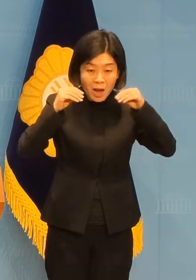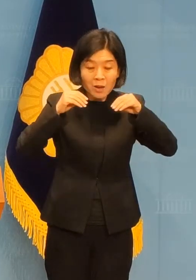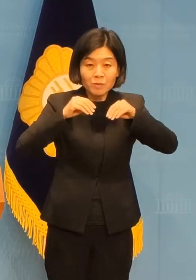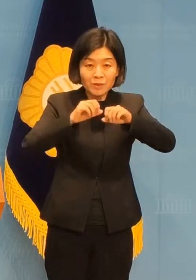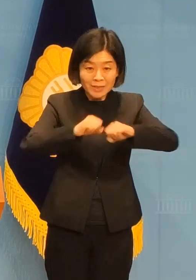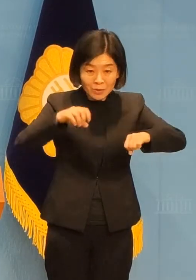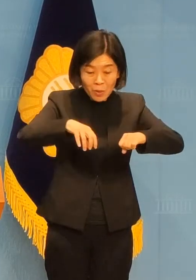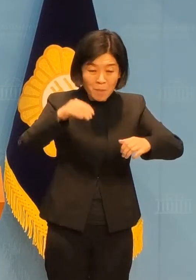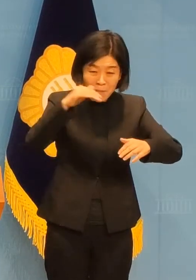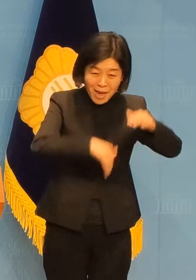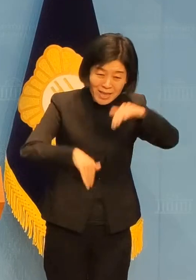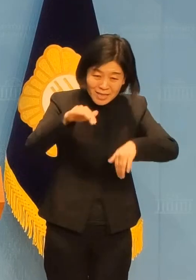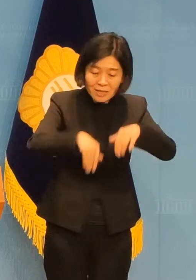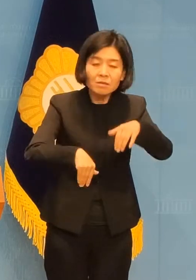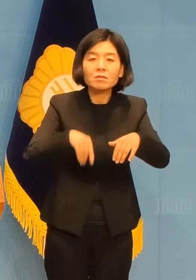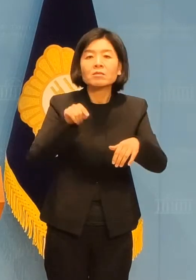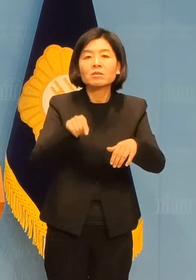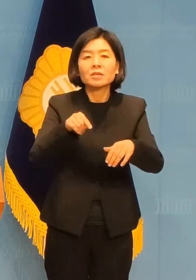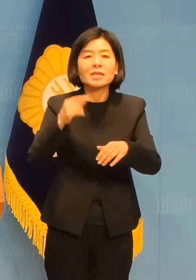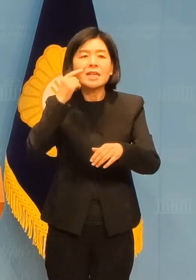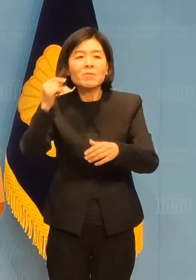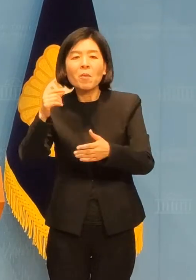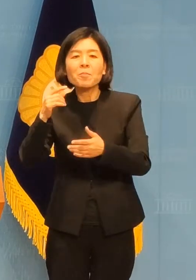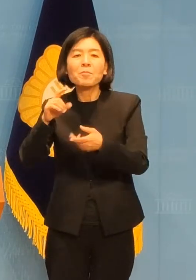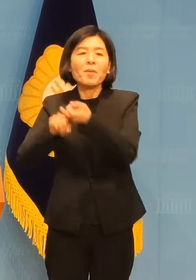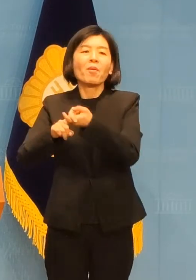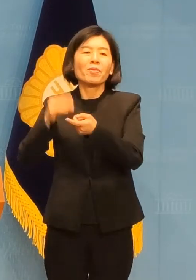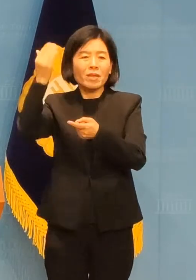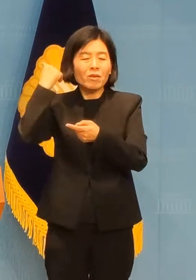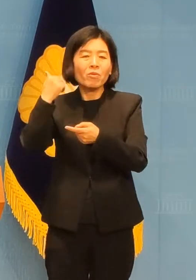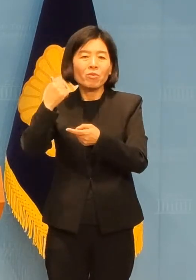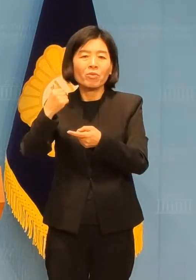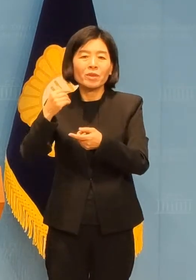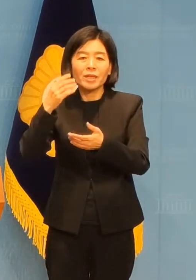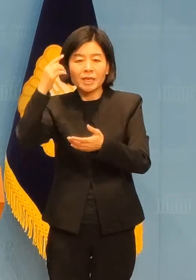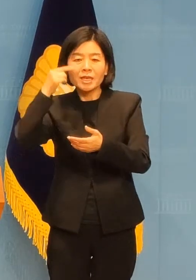매국 역사를 되풀이하겠다는 것과 다름없는 문화